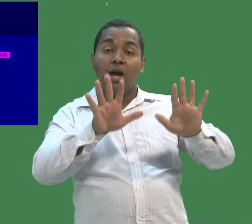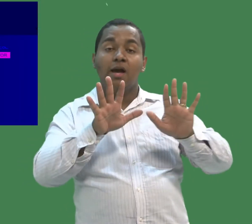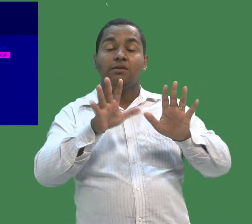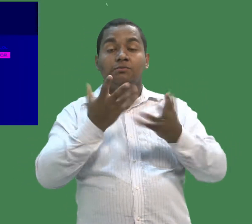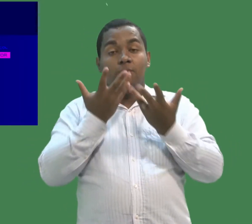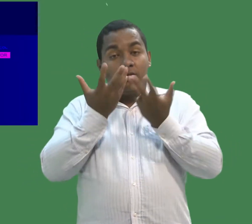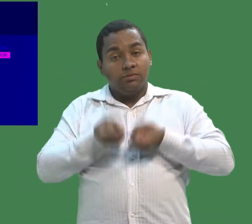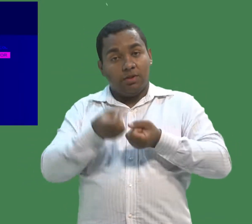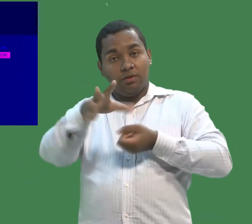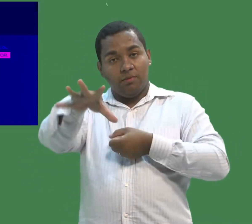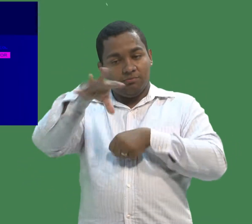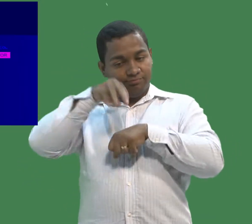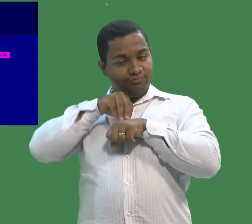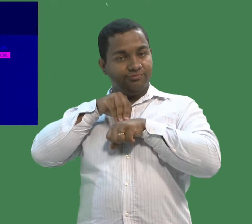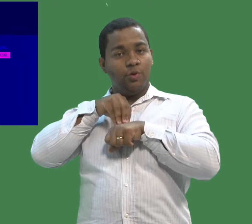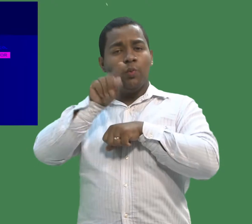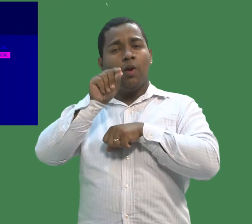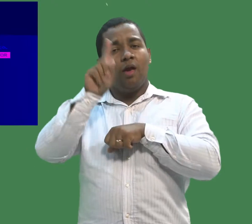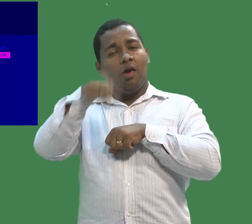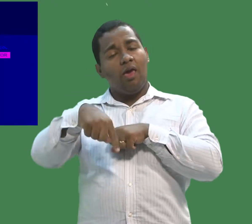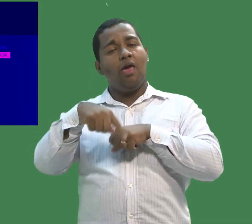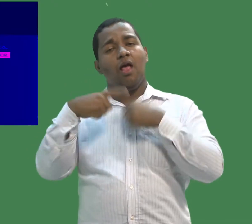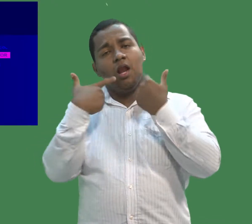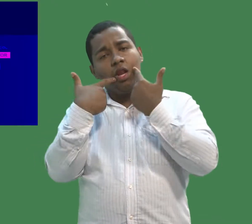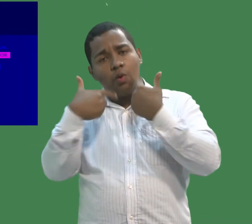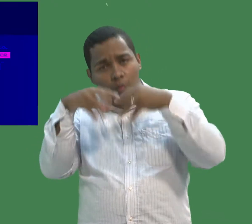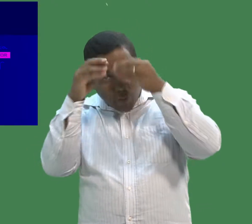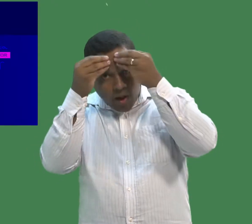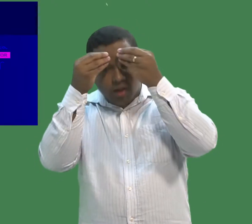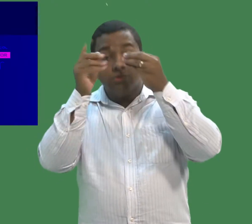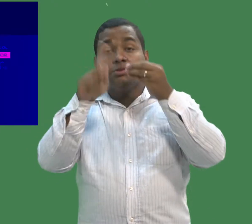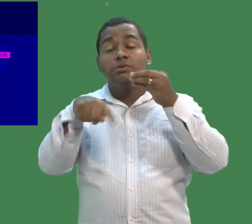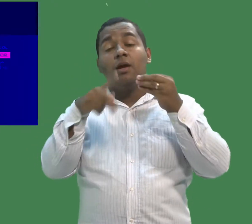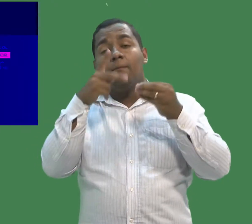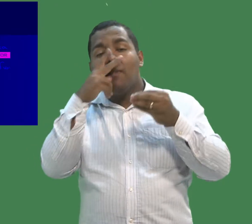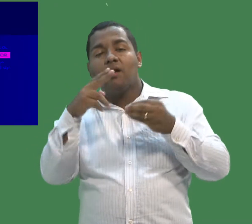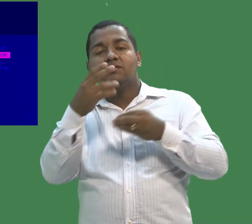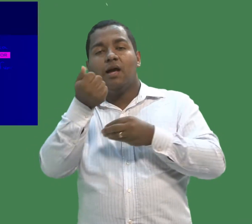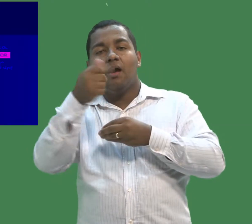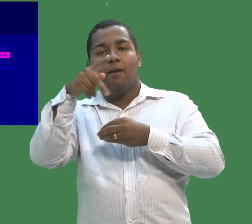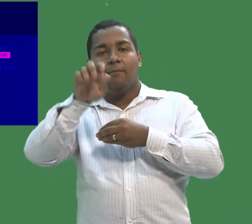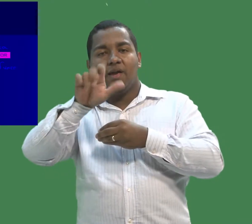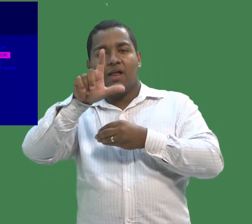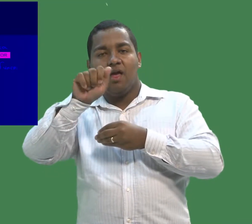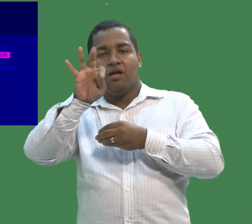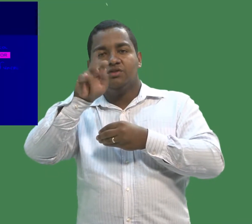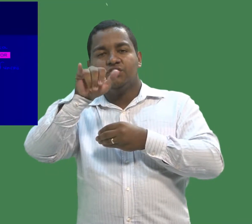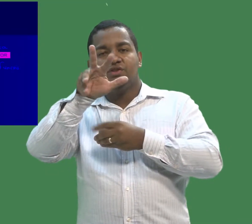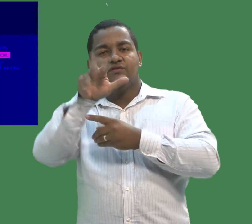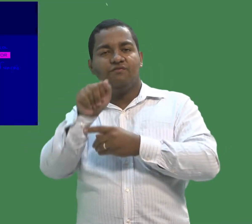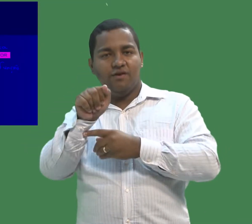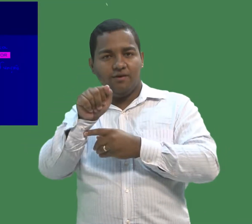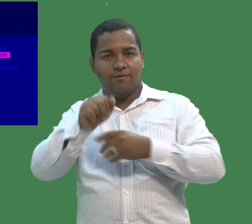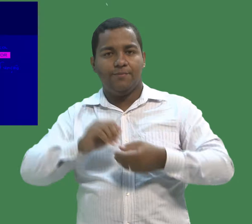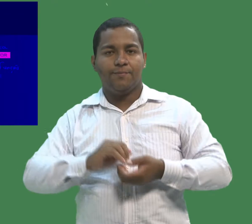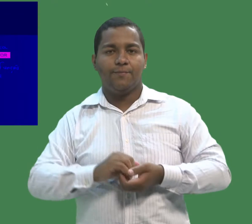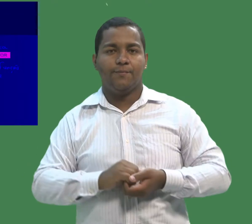todo. O receptor, por sua vez, vai ter como função da linguagem a função